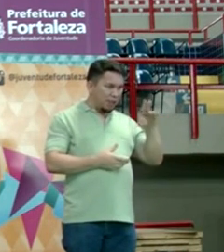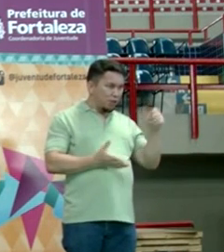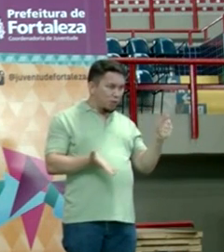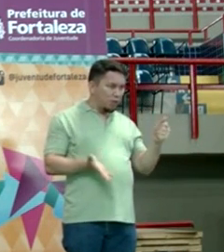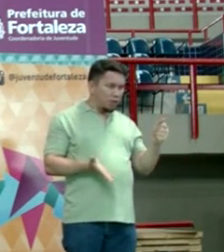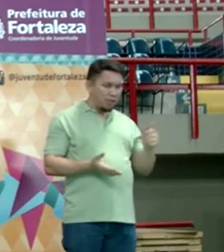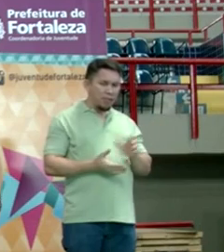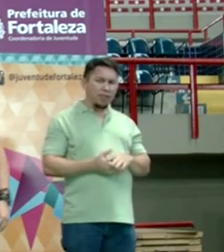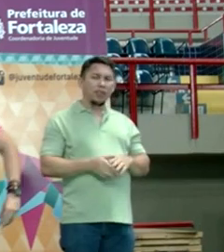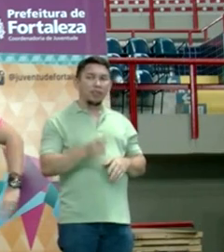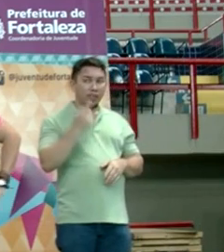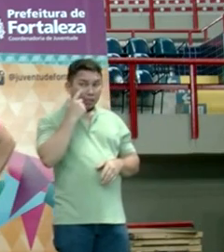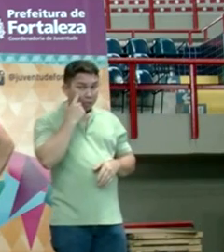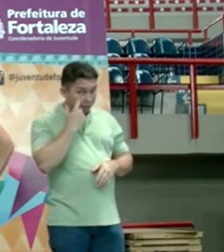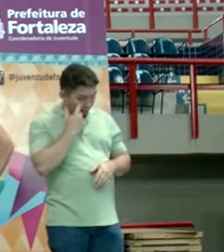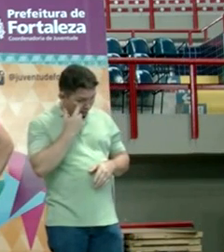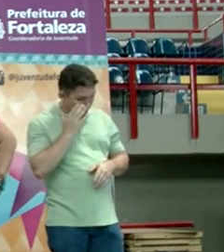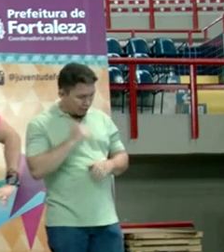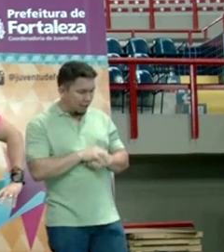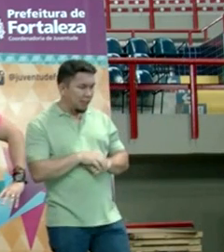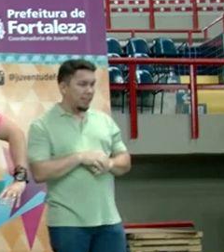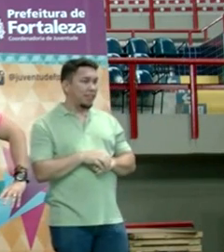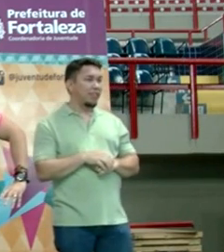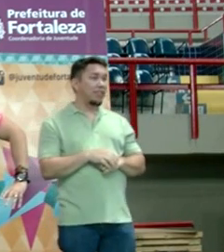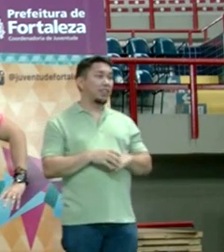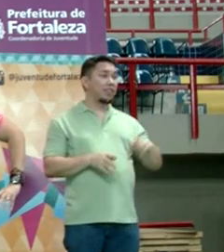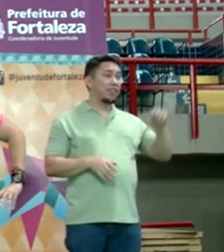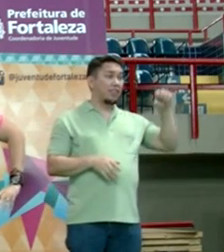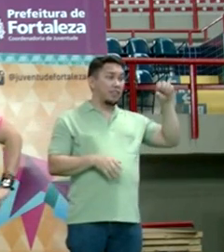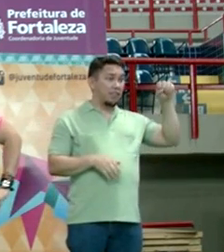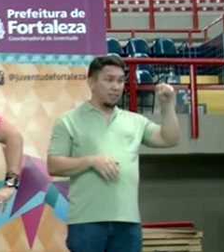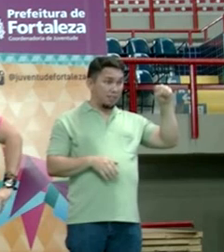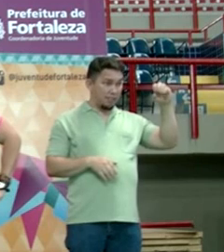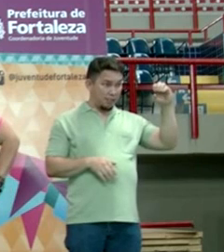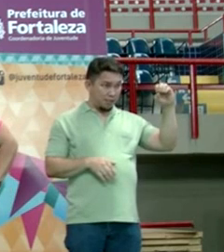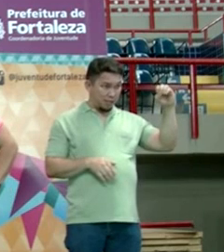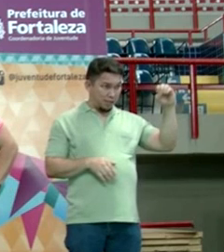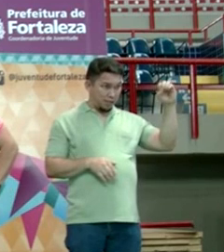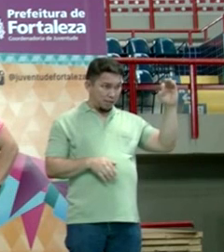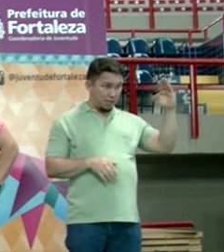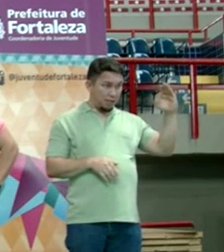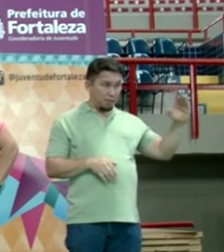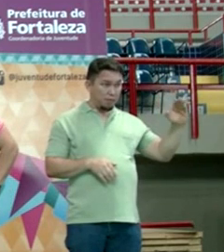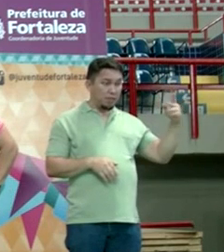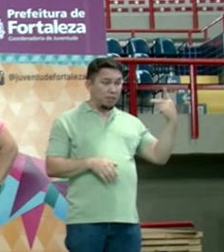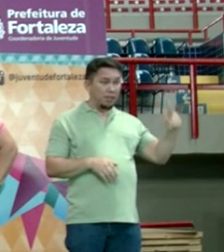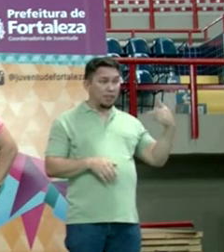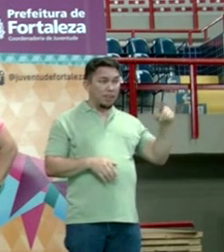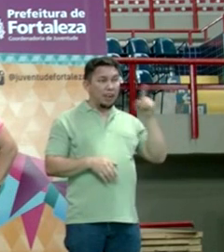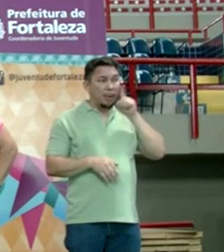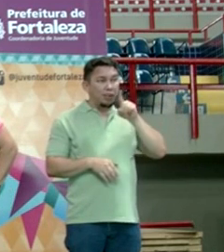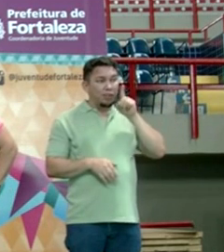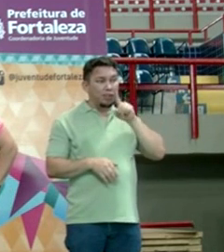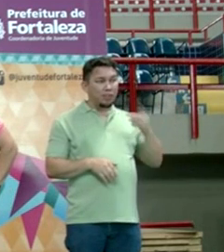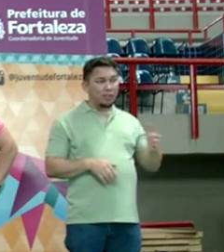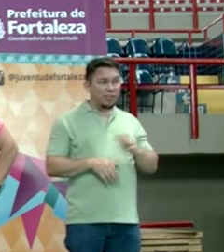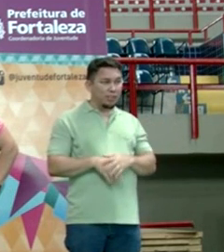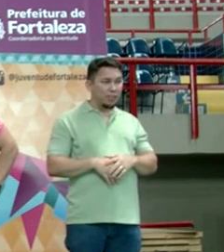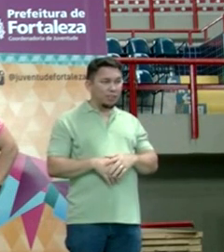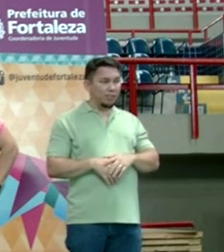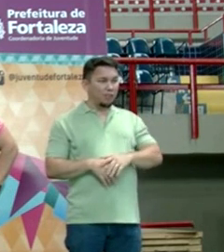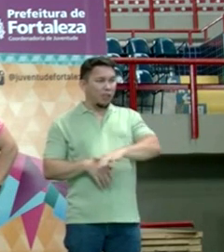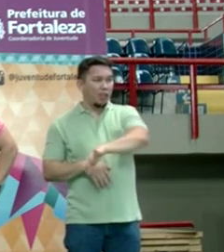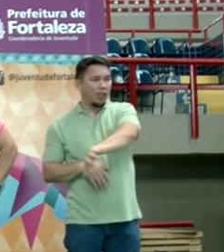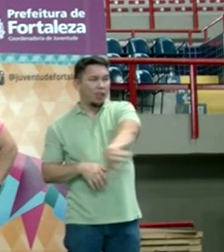de Cuba. Pois se eu te disser, jovem, que 80% das terras de Cuba era de empresa americana. Ele tomou